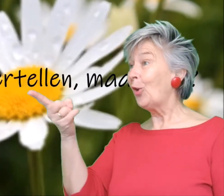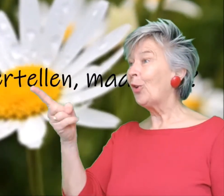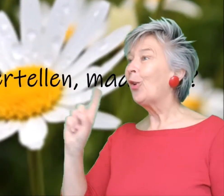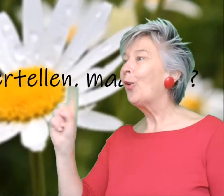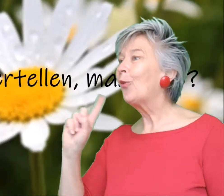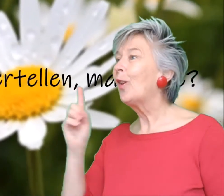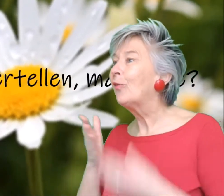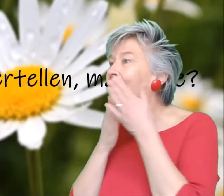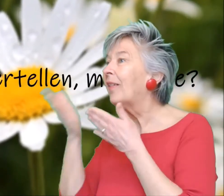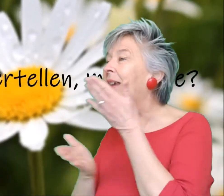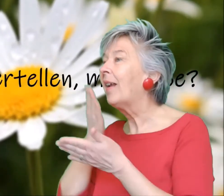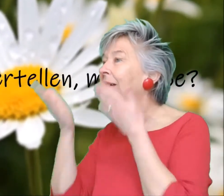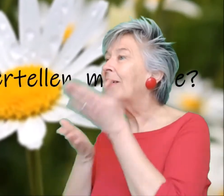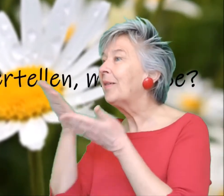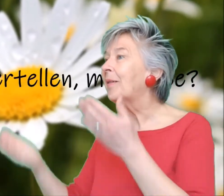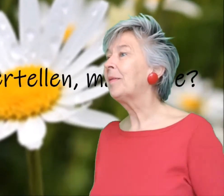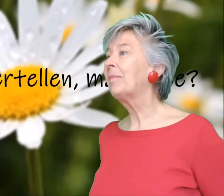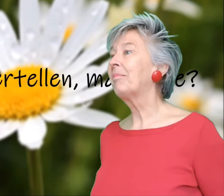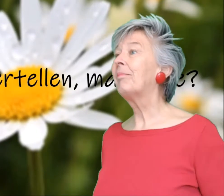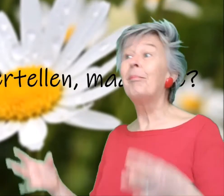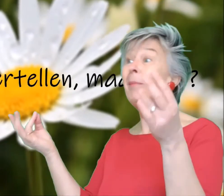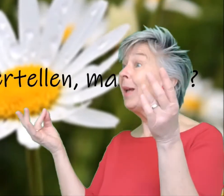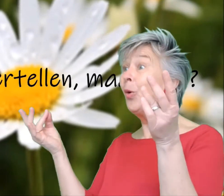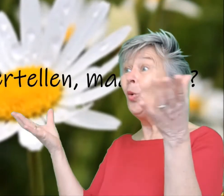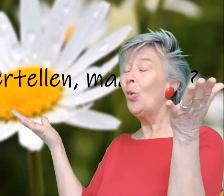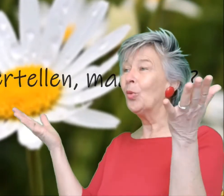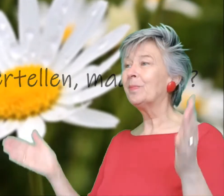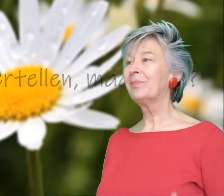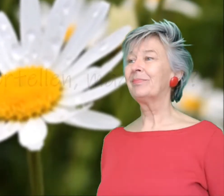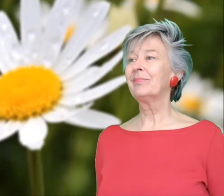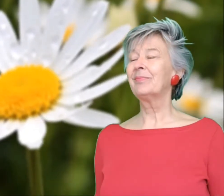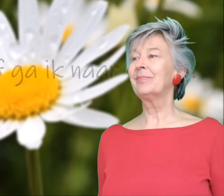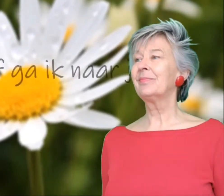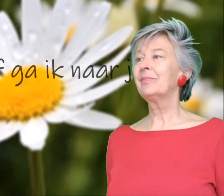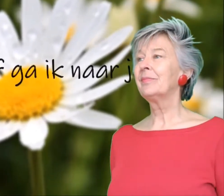Ik wil je wat vertellen, maar hoe?